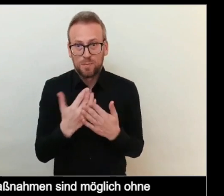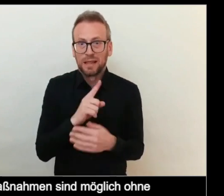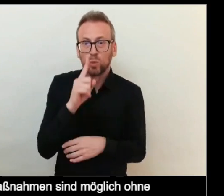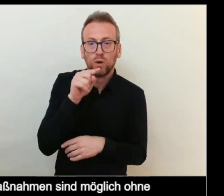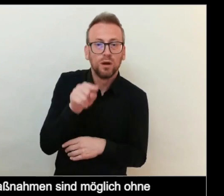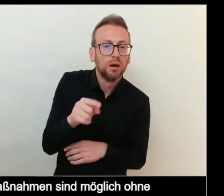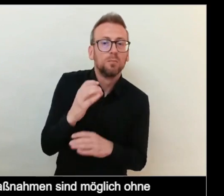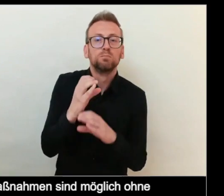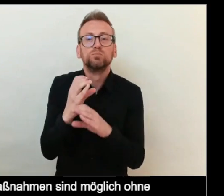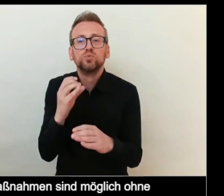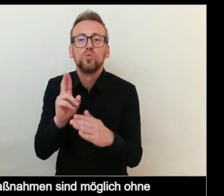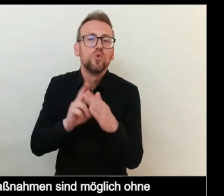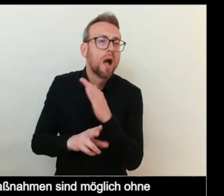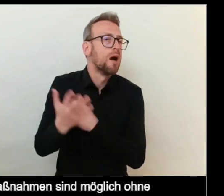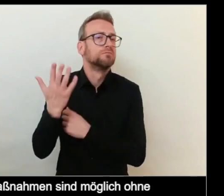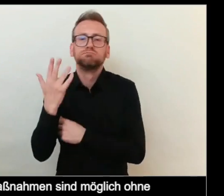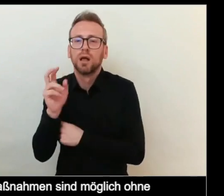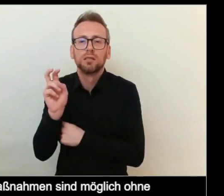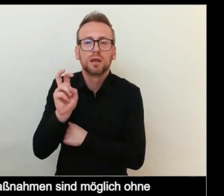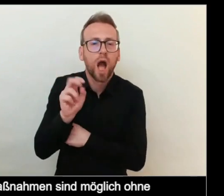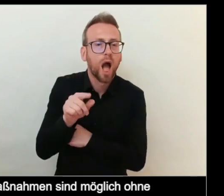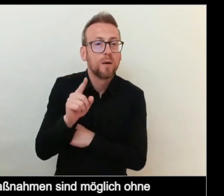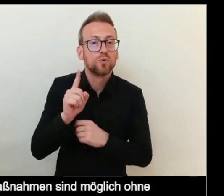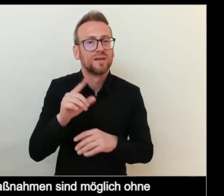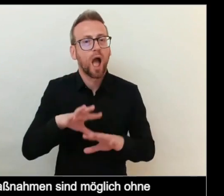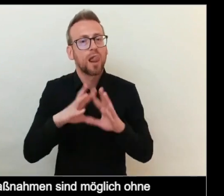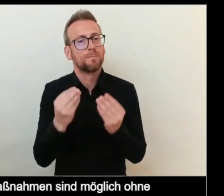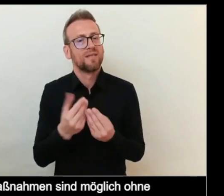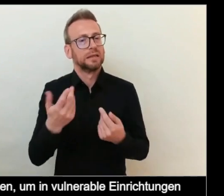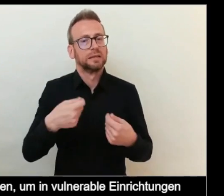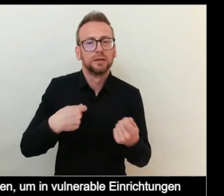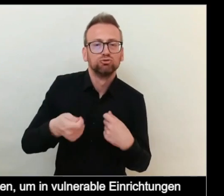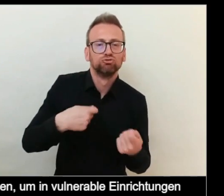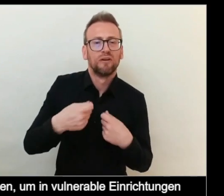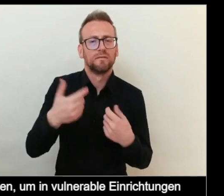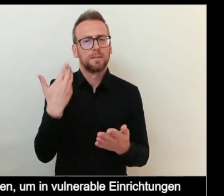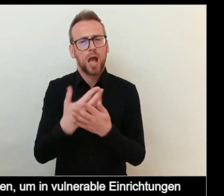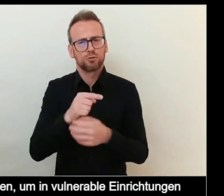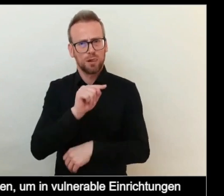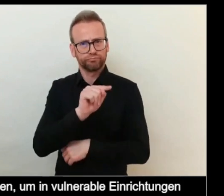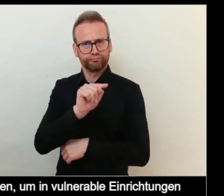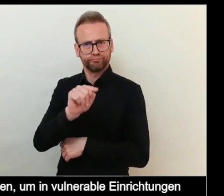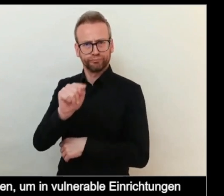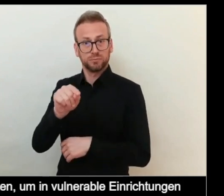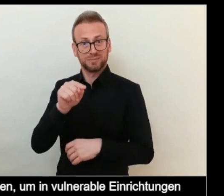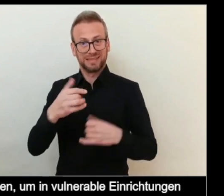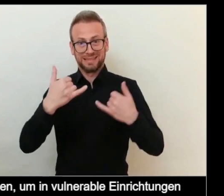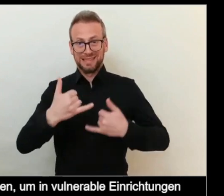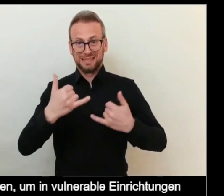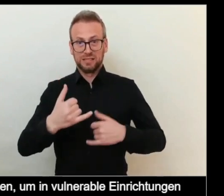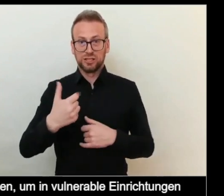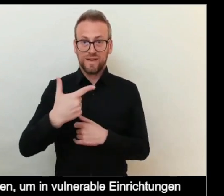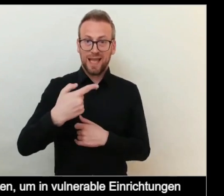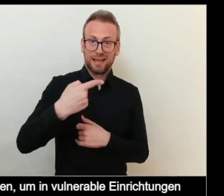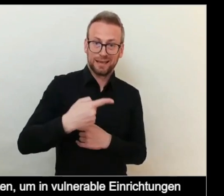der Maßnahmenkoffer, den wir in dem Hotspot hätten. Also keineswegs, ich sage jetzt einmal, Schließungen oder Ähnliches. Das wäre alles